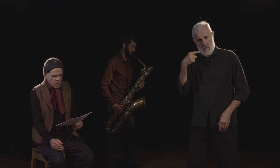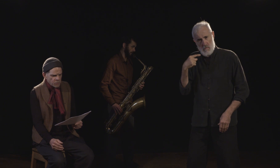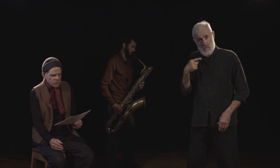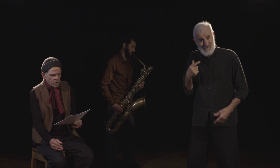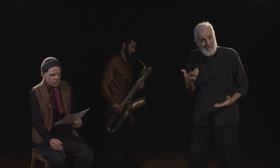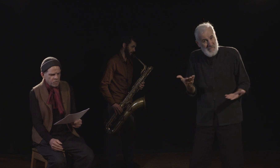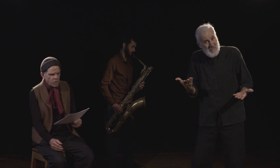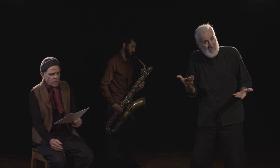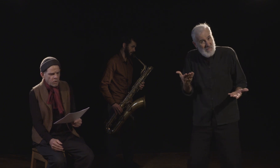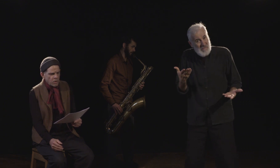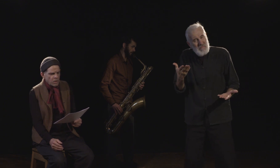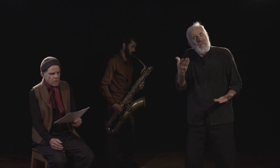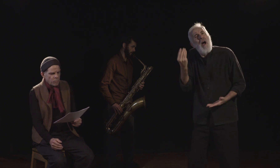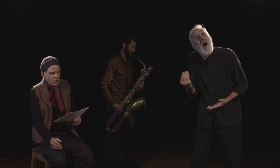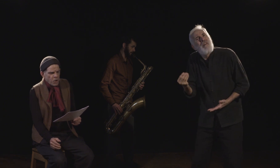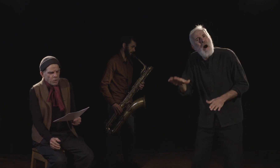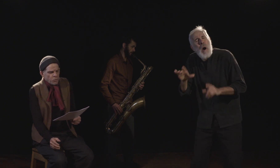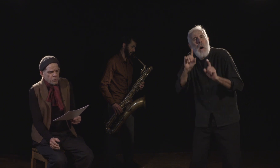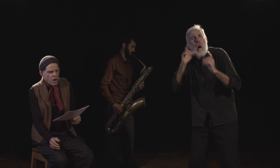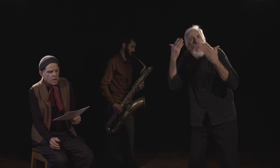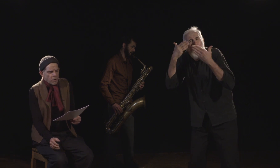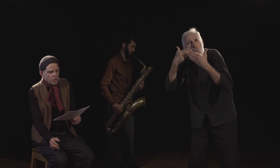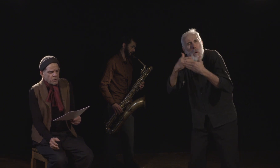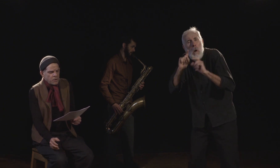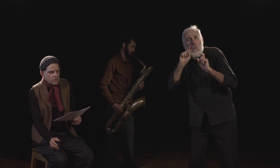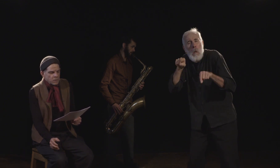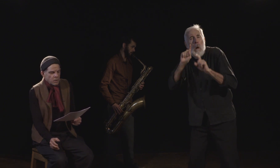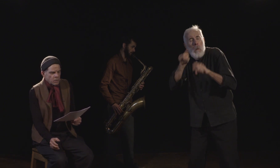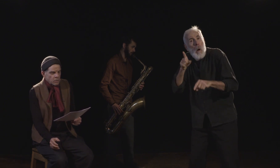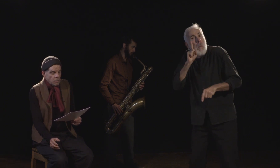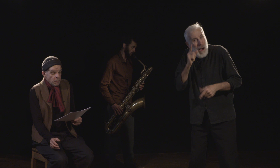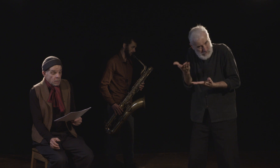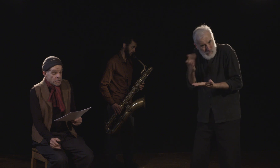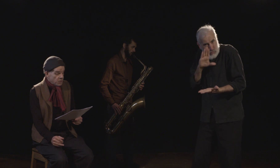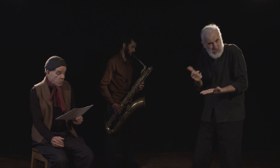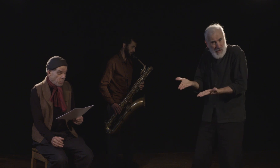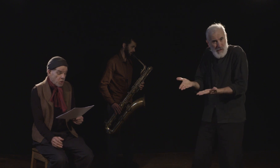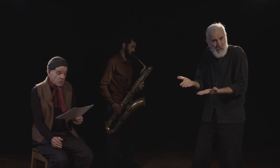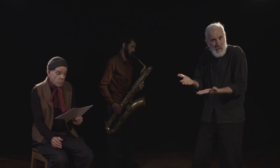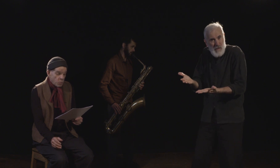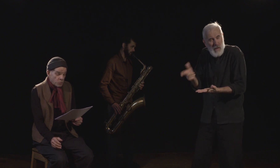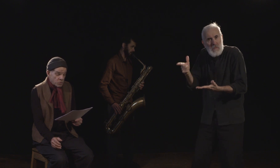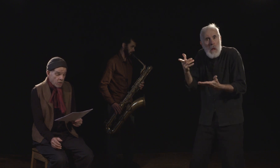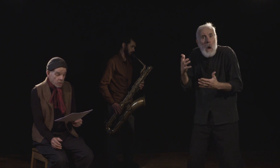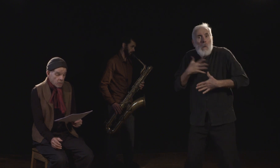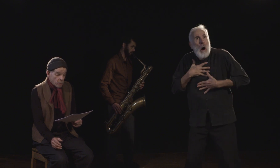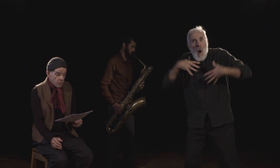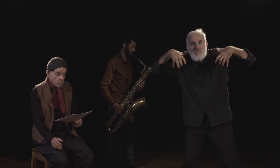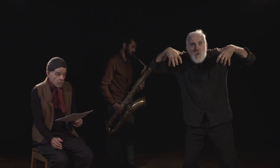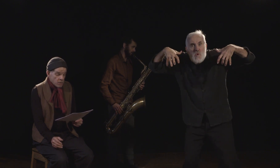C'est pour ça que les enfants pleurent le soir dans leur lit, qu'ils ont peur des